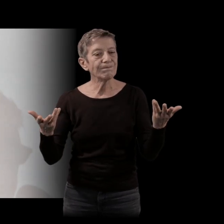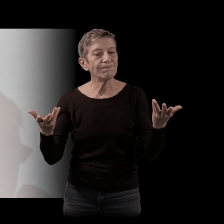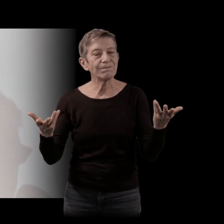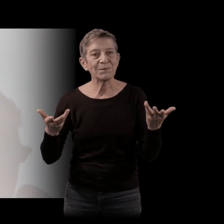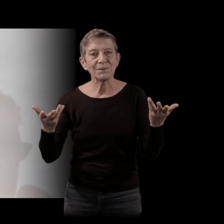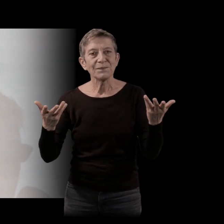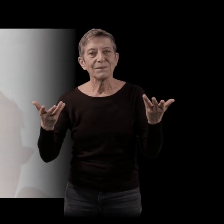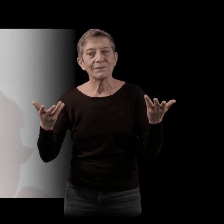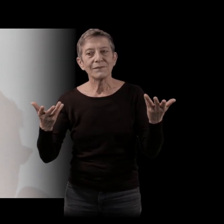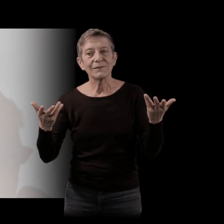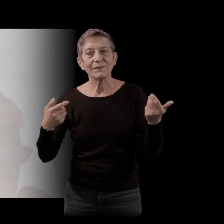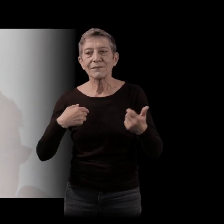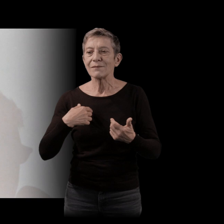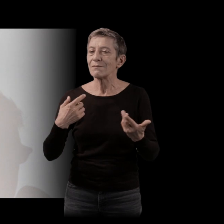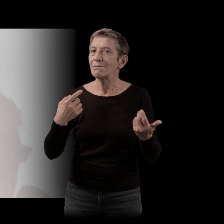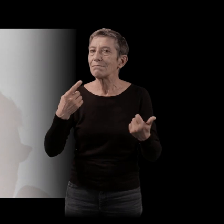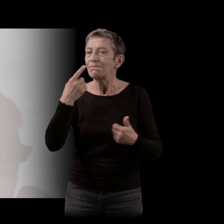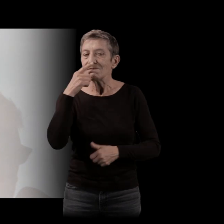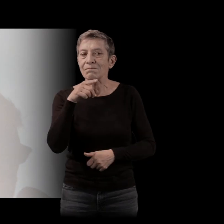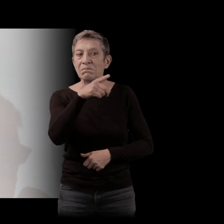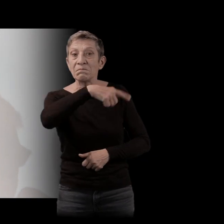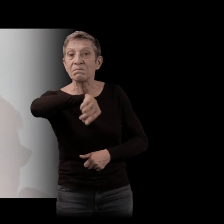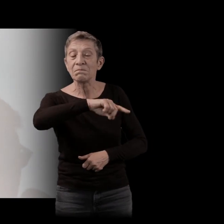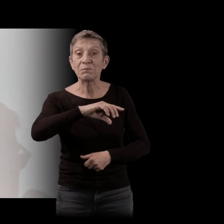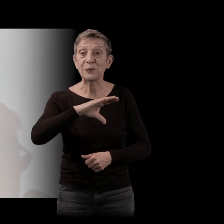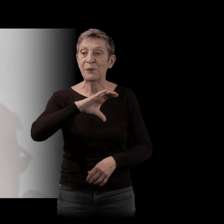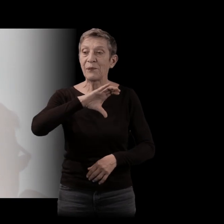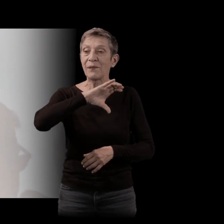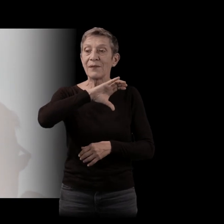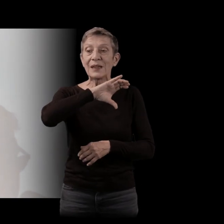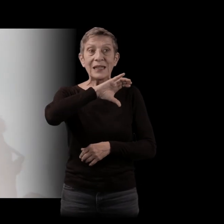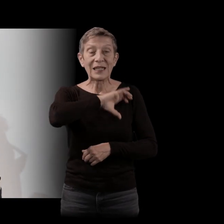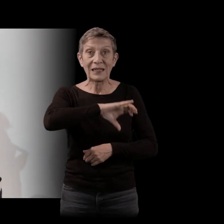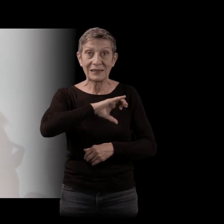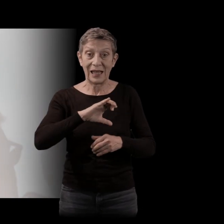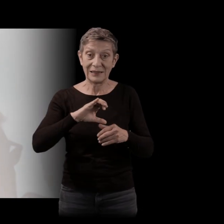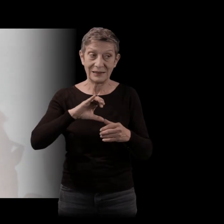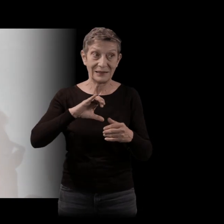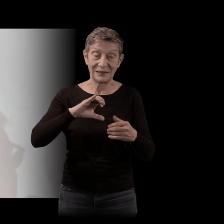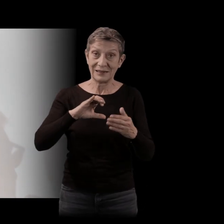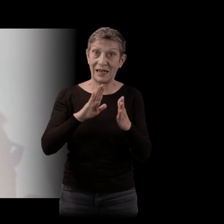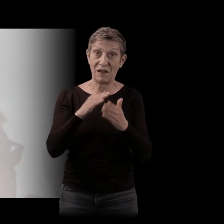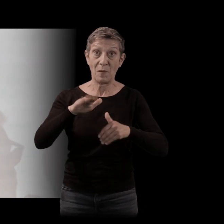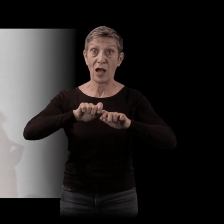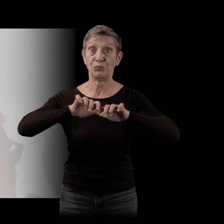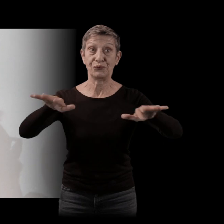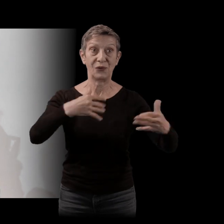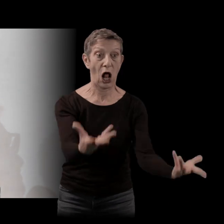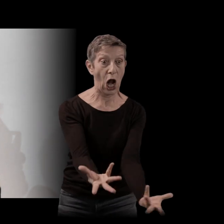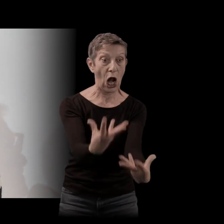je n pas eu tellement l'impression qu'ils essayaient de s'approprier le succès du livre pour en tirer de la légitimité